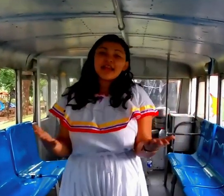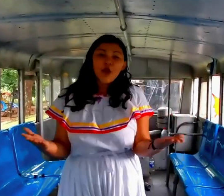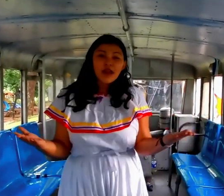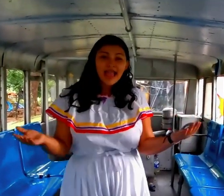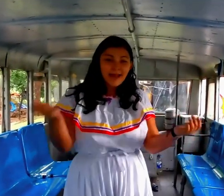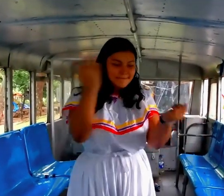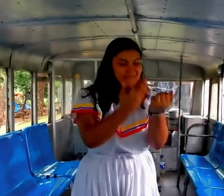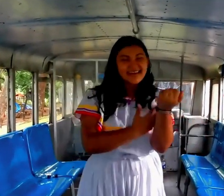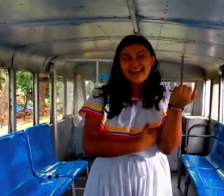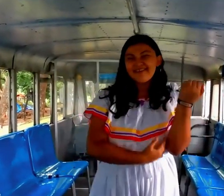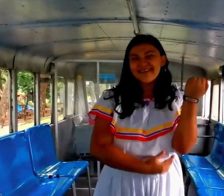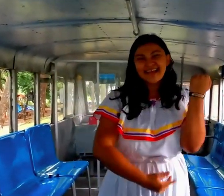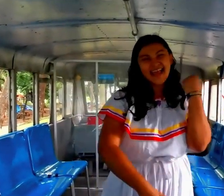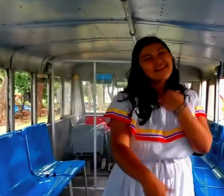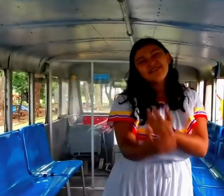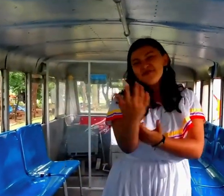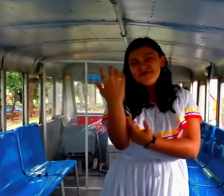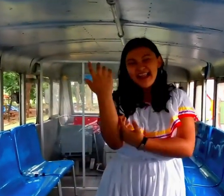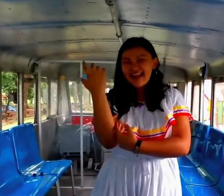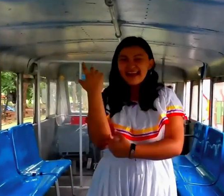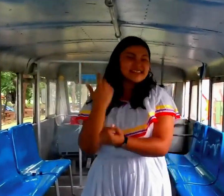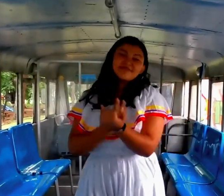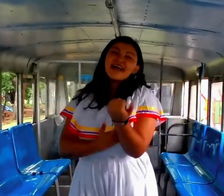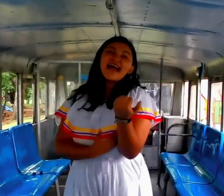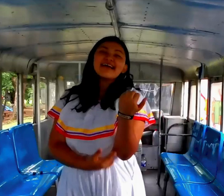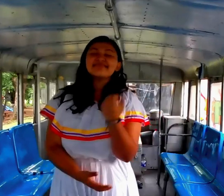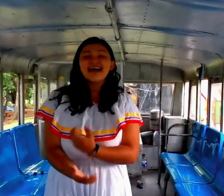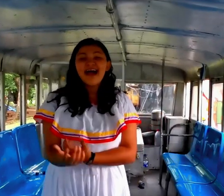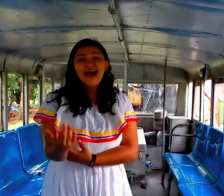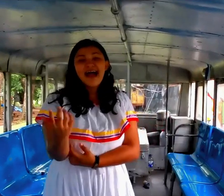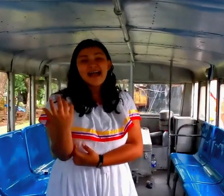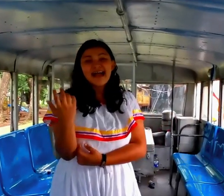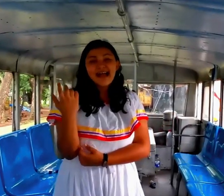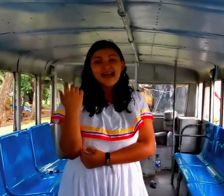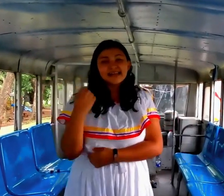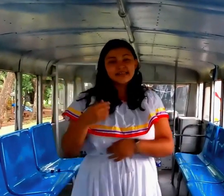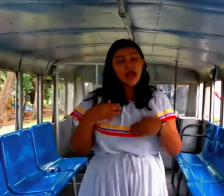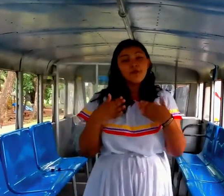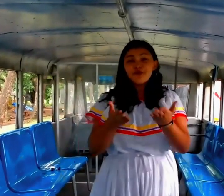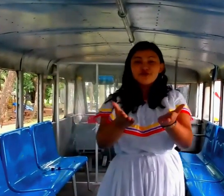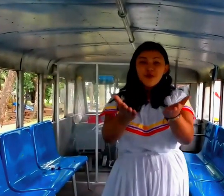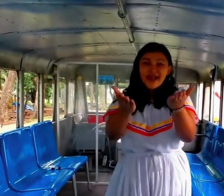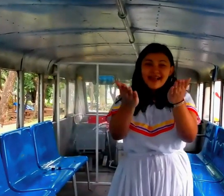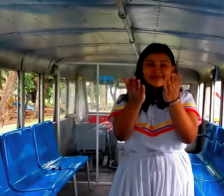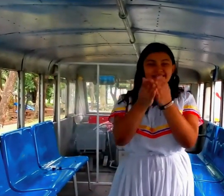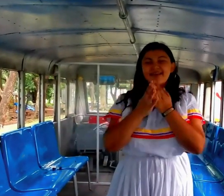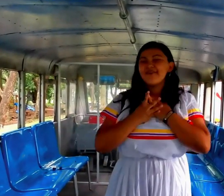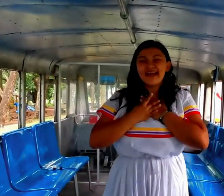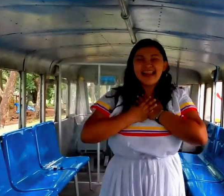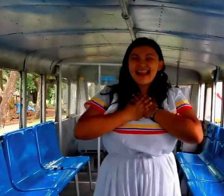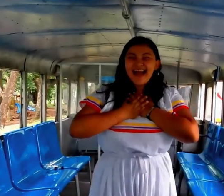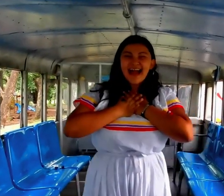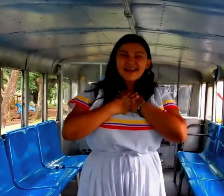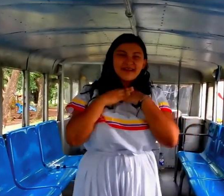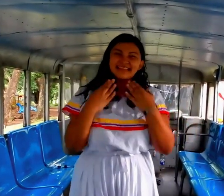río Lempa recorriéndome en las venas. Por tu gente con el alma